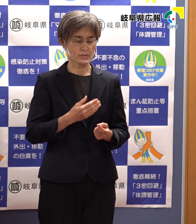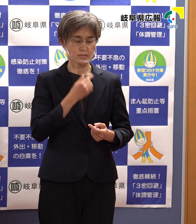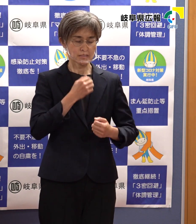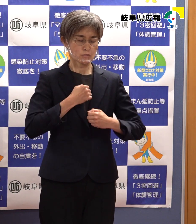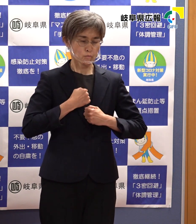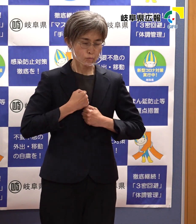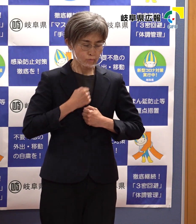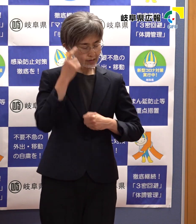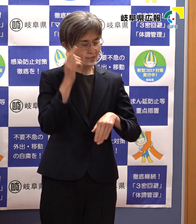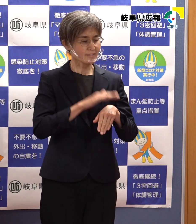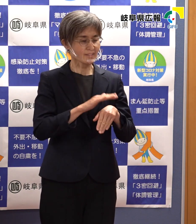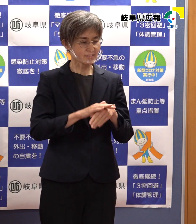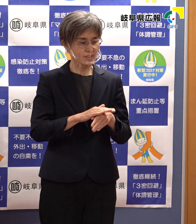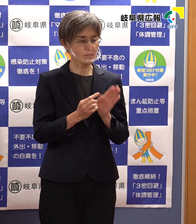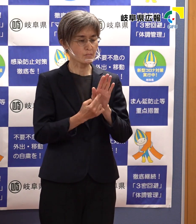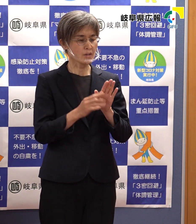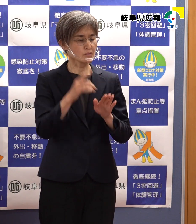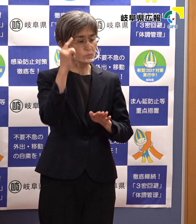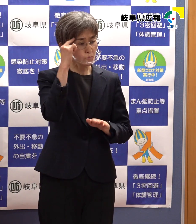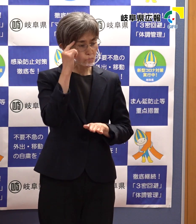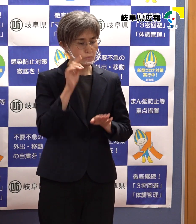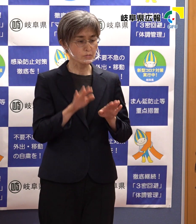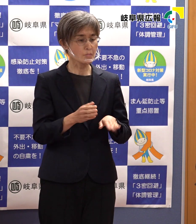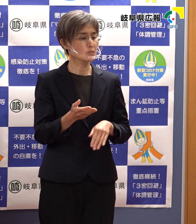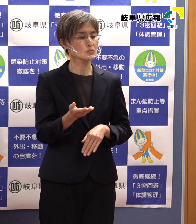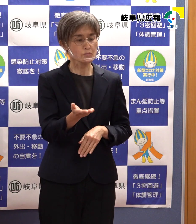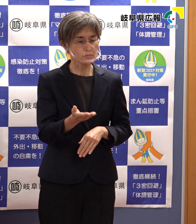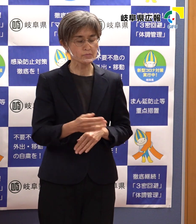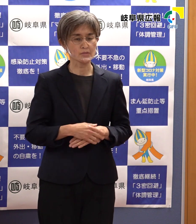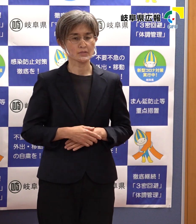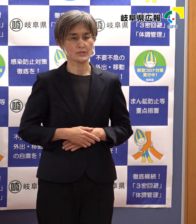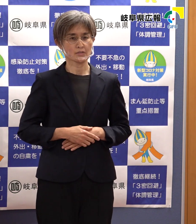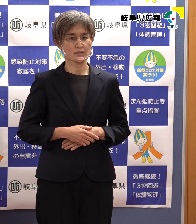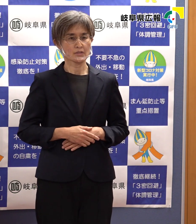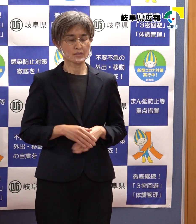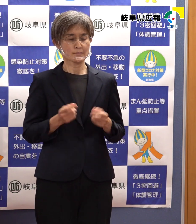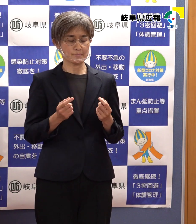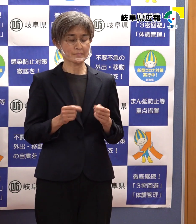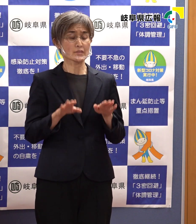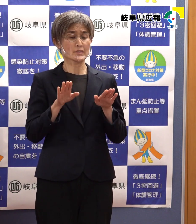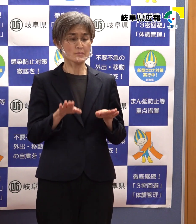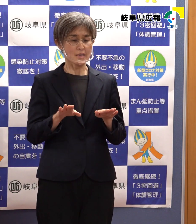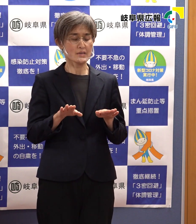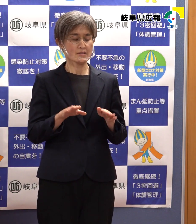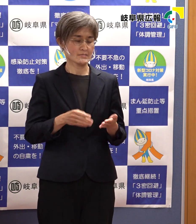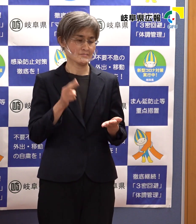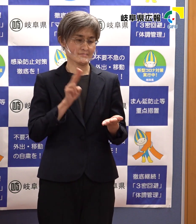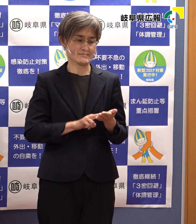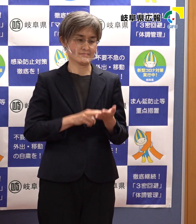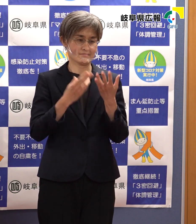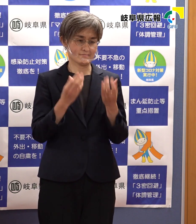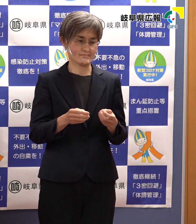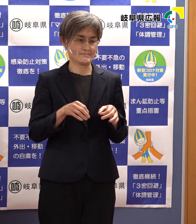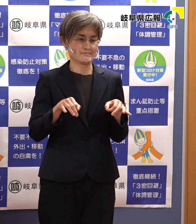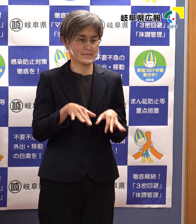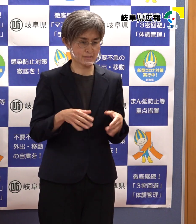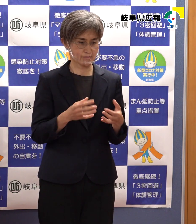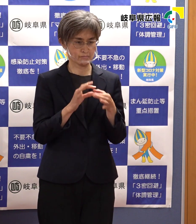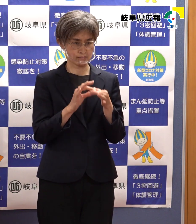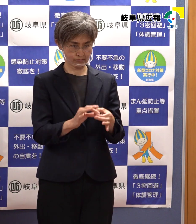お考えください。 今日の時点ではまだその指定をされたばっかりですから、そして